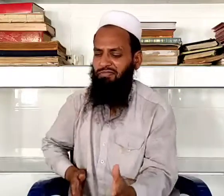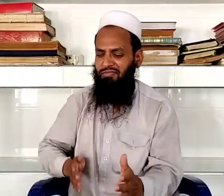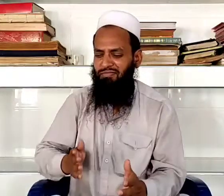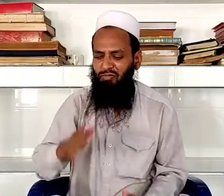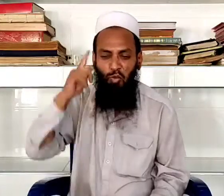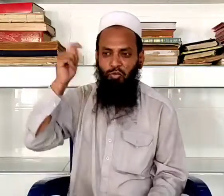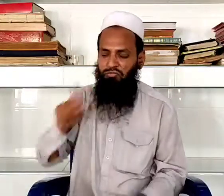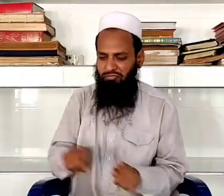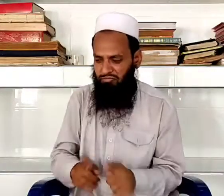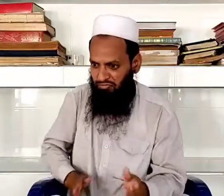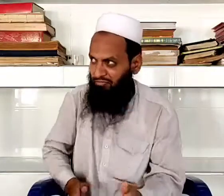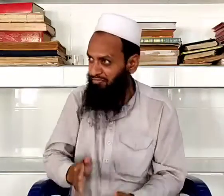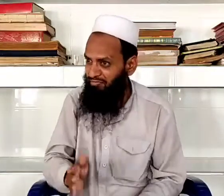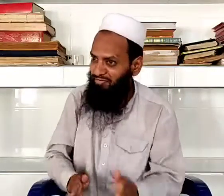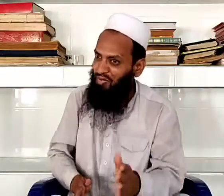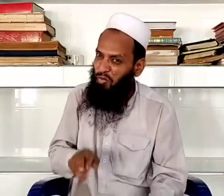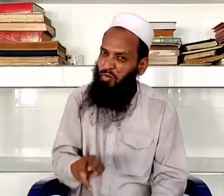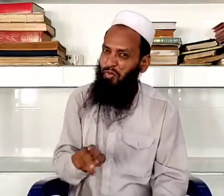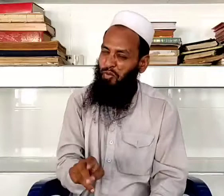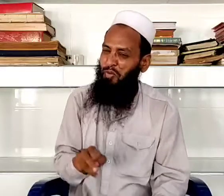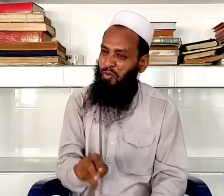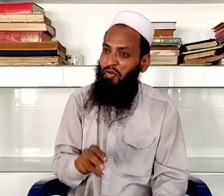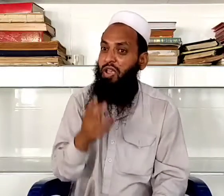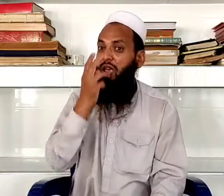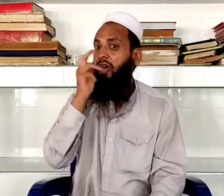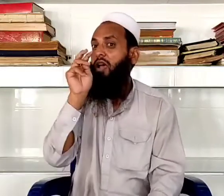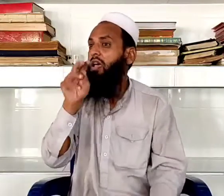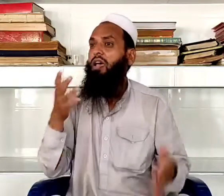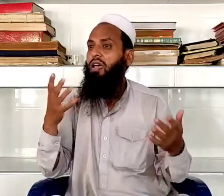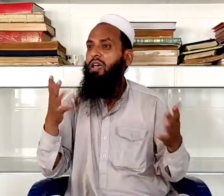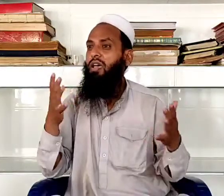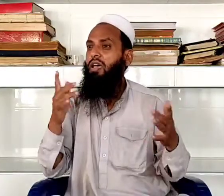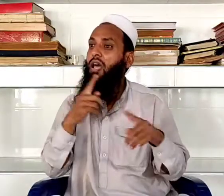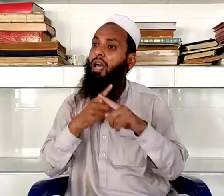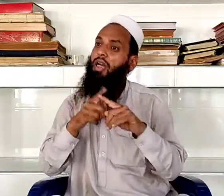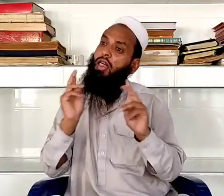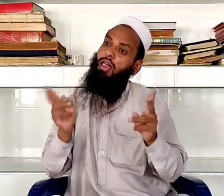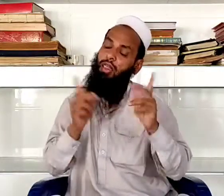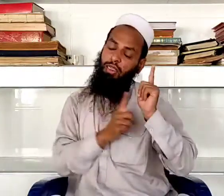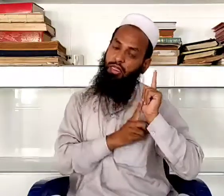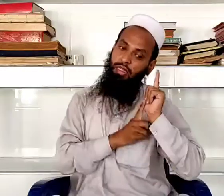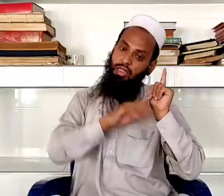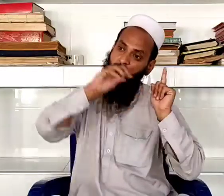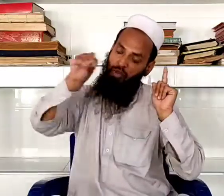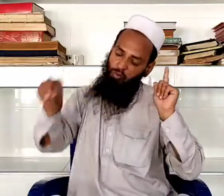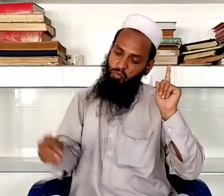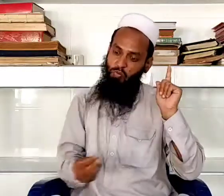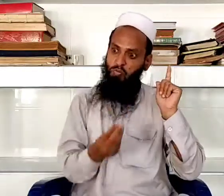رضی اللہ تعالی عنہ دی. اگر تو دے میں دے نام کی بیان کر سکنا ہوں, جناب علی